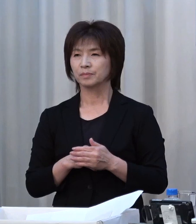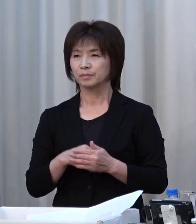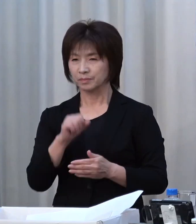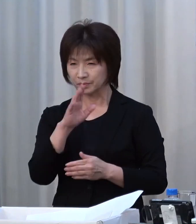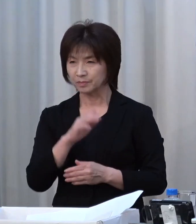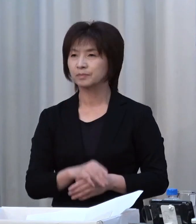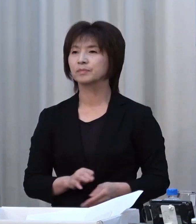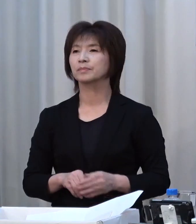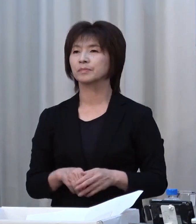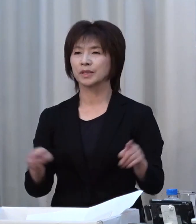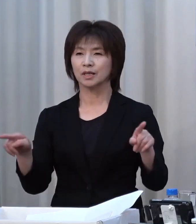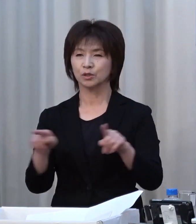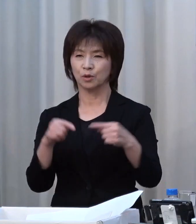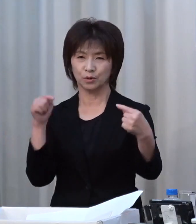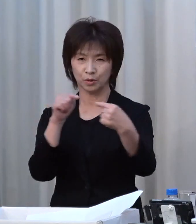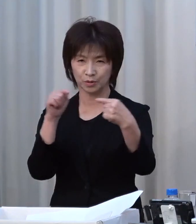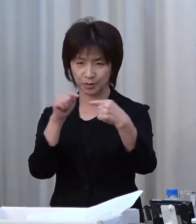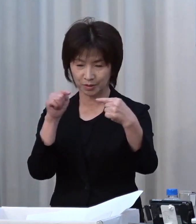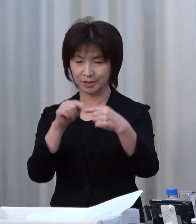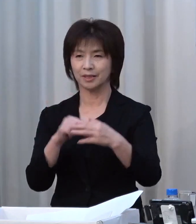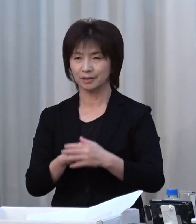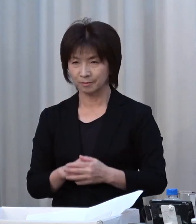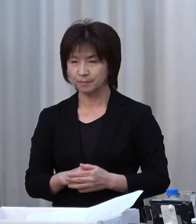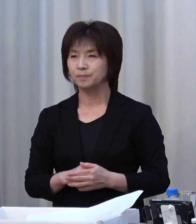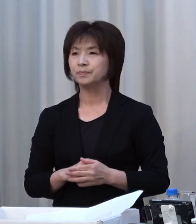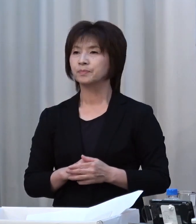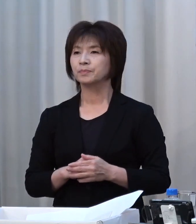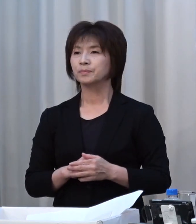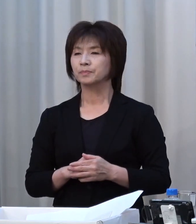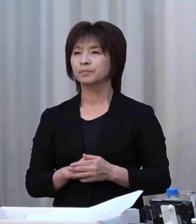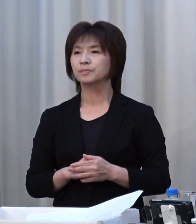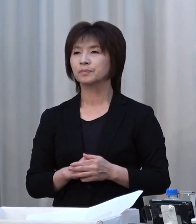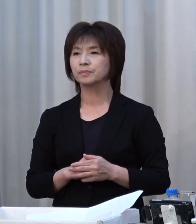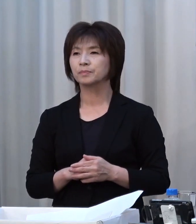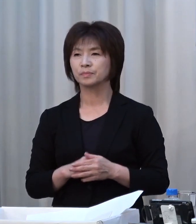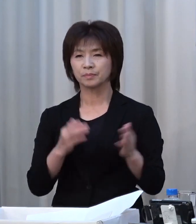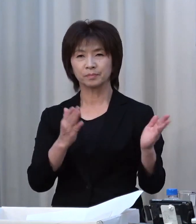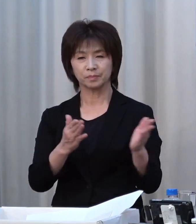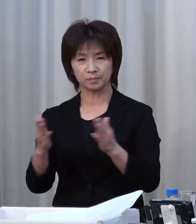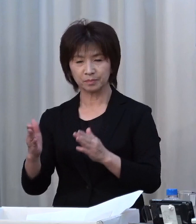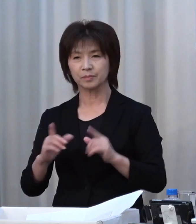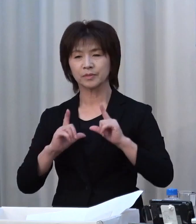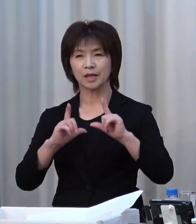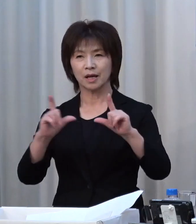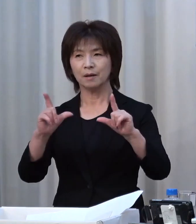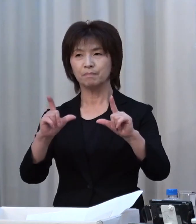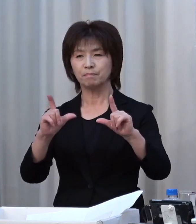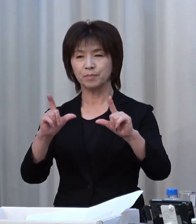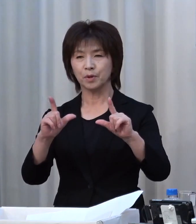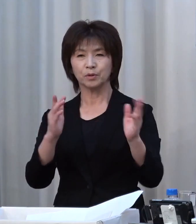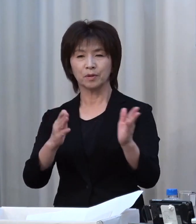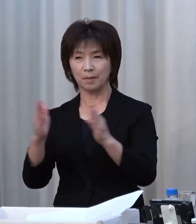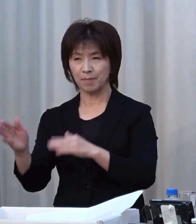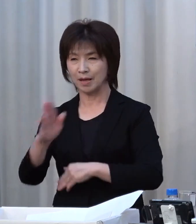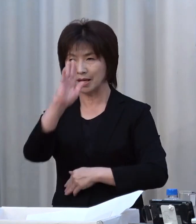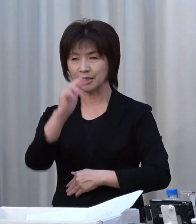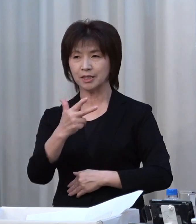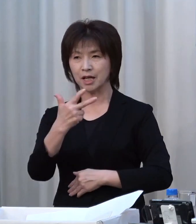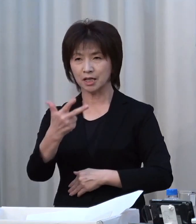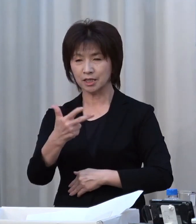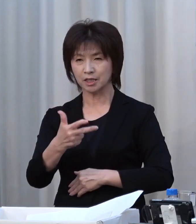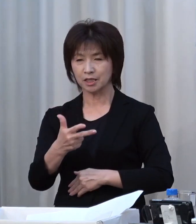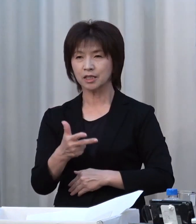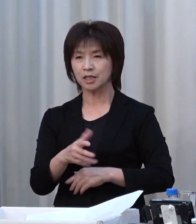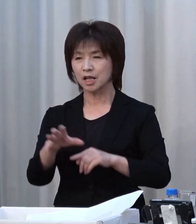よろしくお願いします。 よろしくお願いします。共同通信の天略です。はい、発表事案とは関係ないんですけども、市川市 の、 村越市